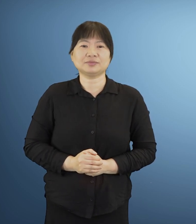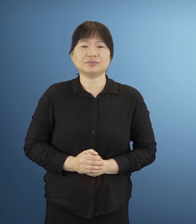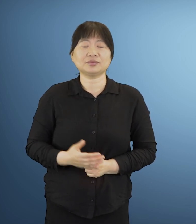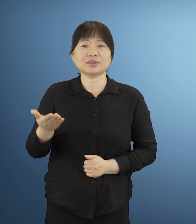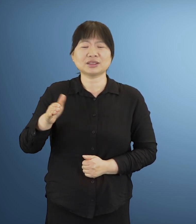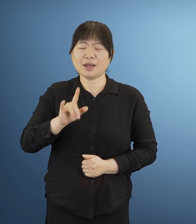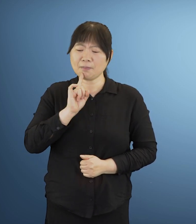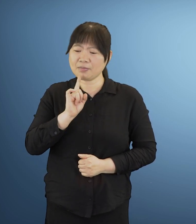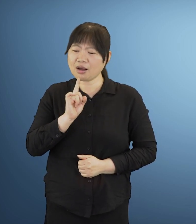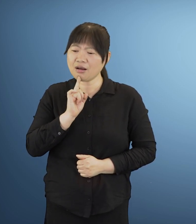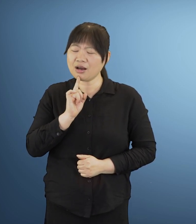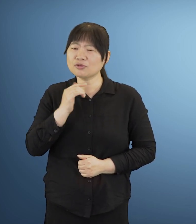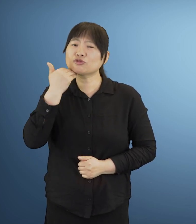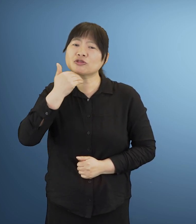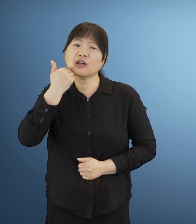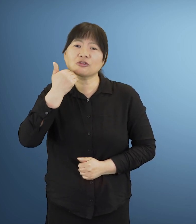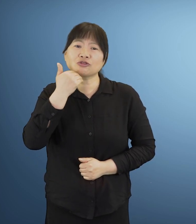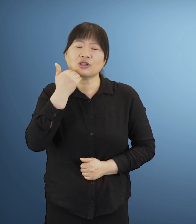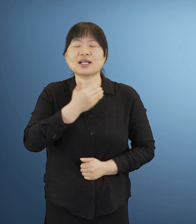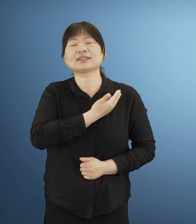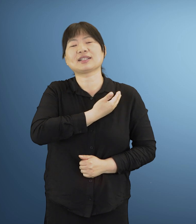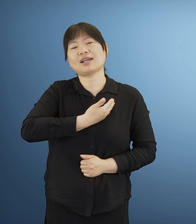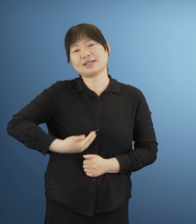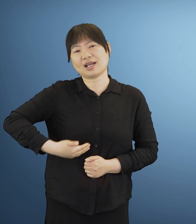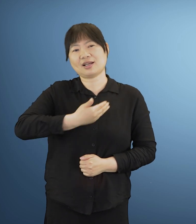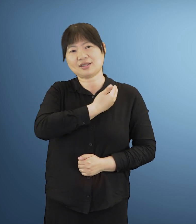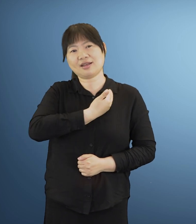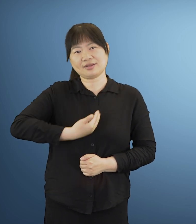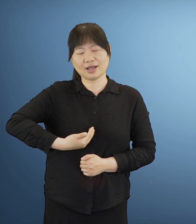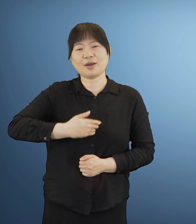근데 이 말을 누가 했어요? 제자들이